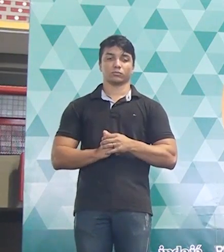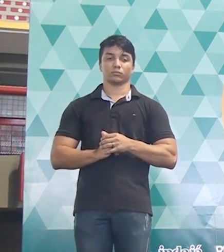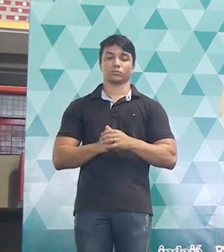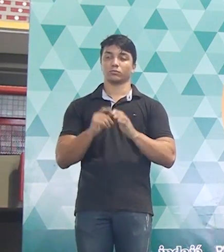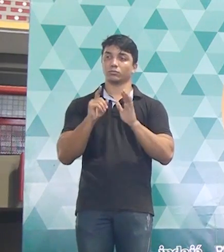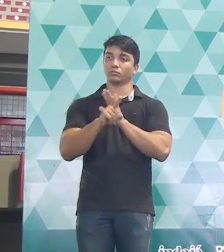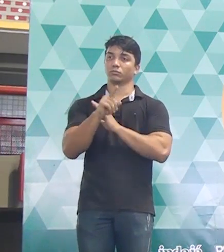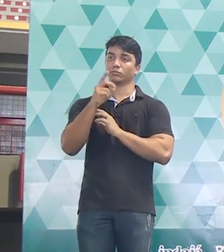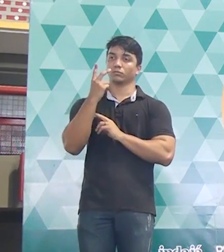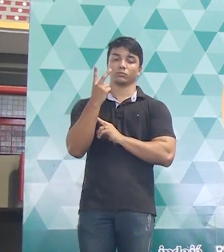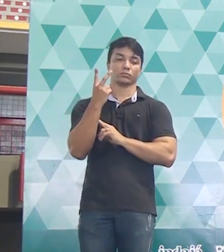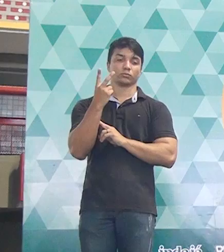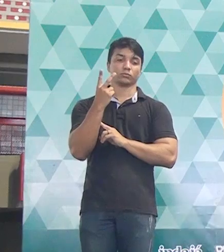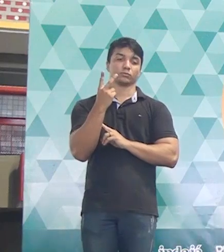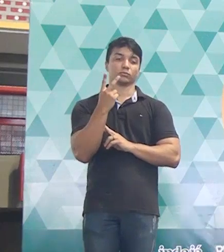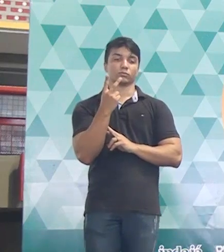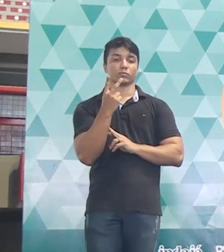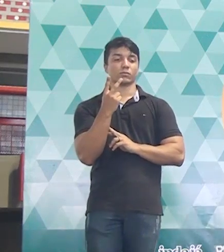Questão de número 2.